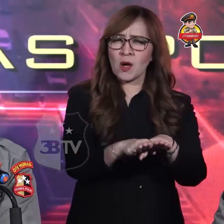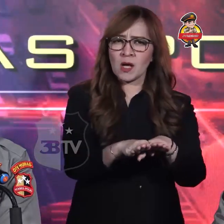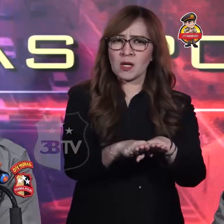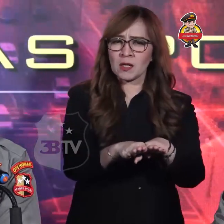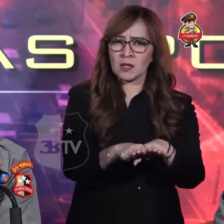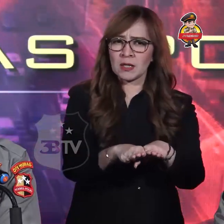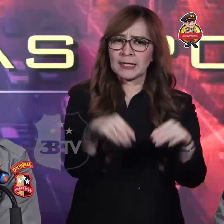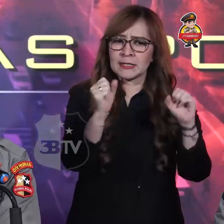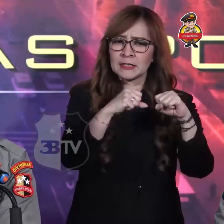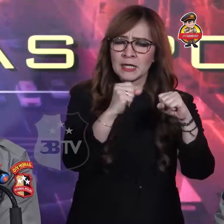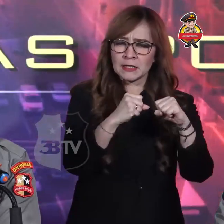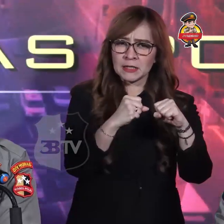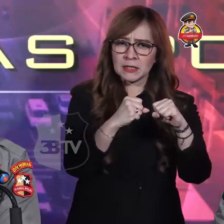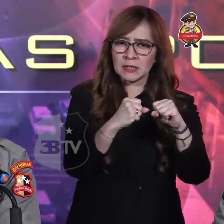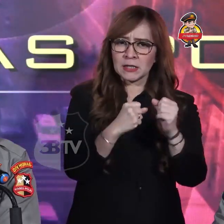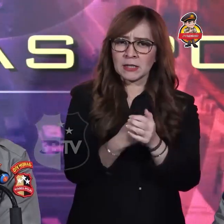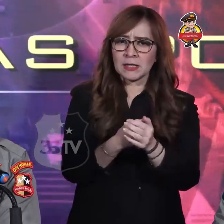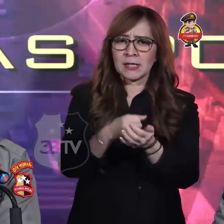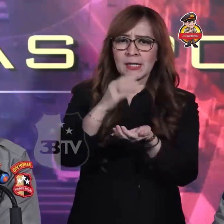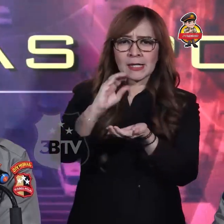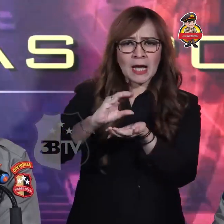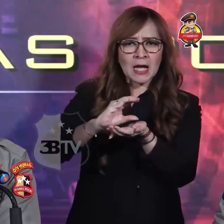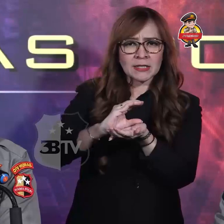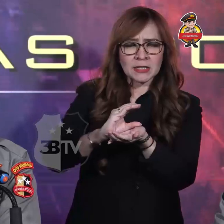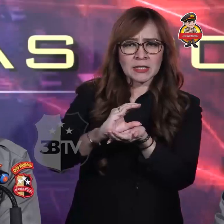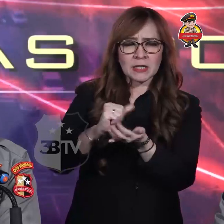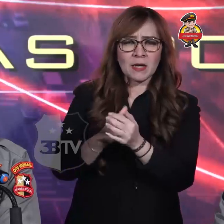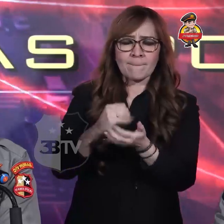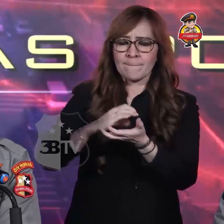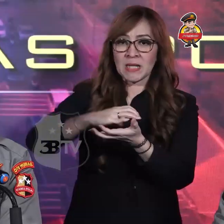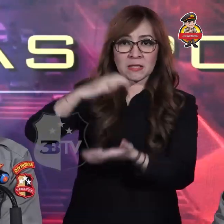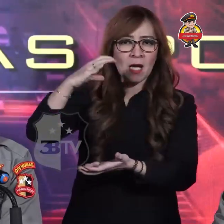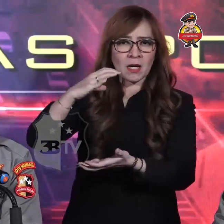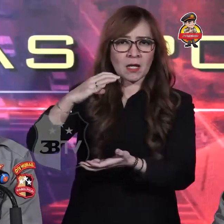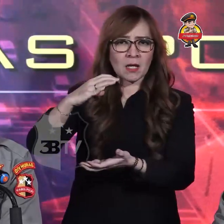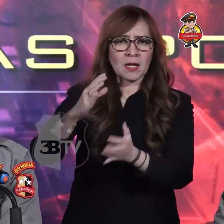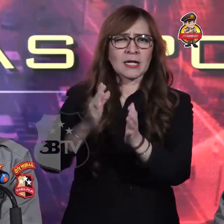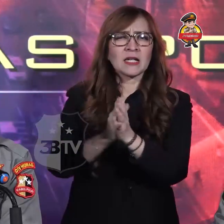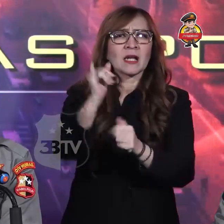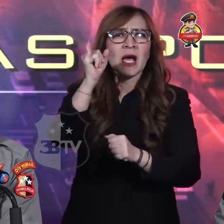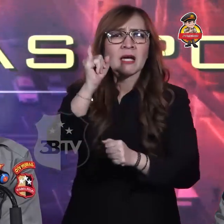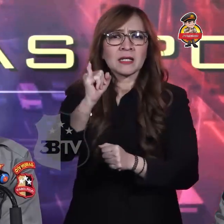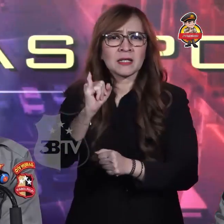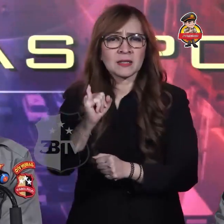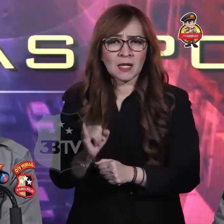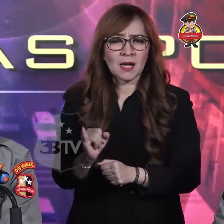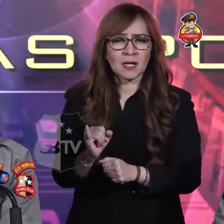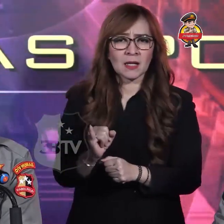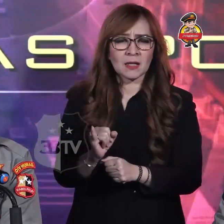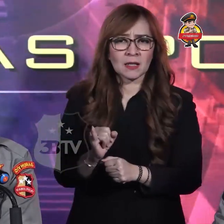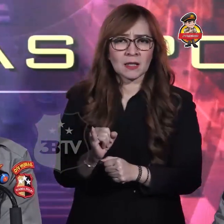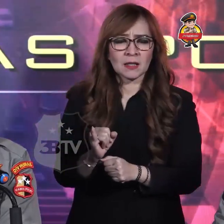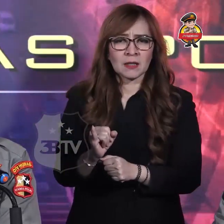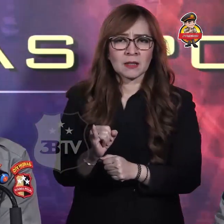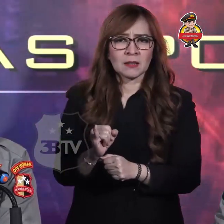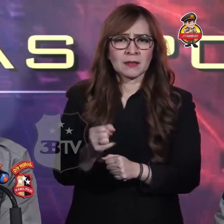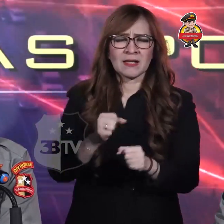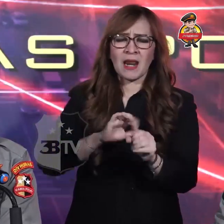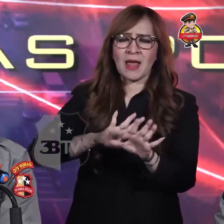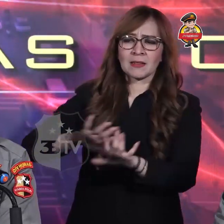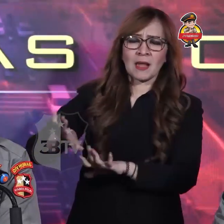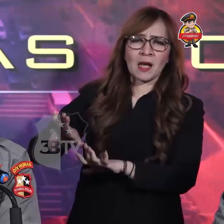janji gaji besar, dan sampai di sana dia terlantar. Terlantar ini dia tidak